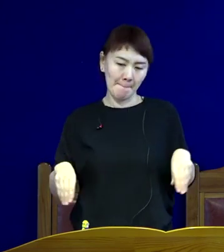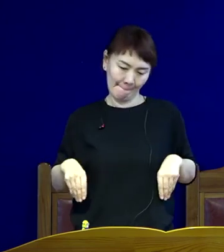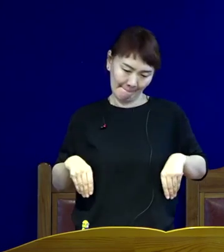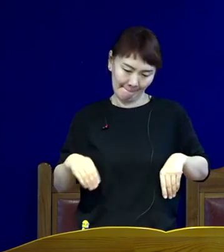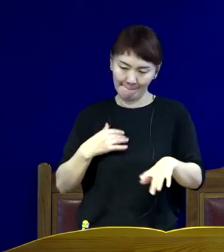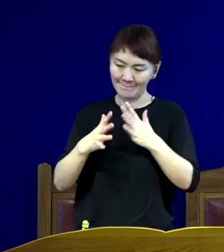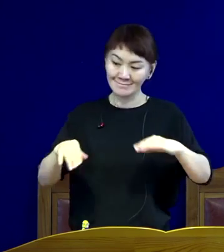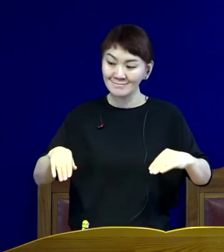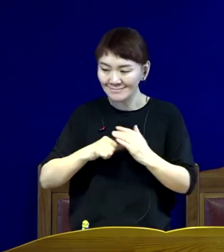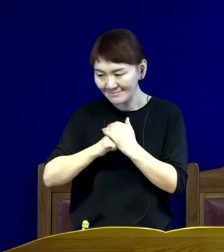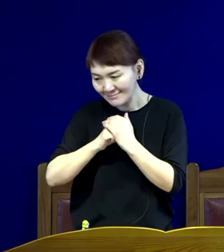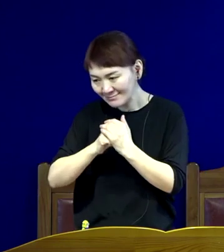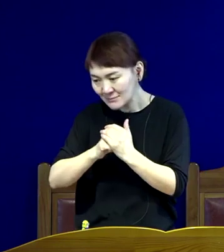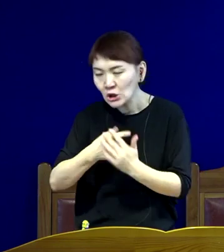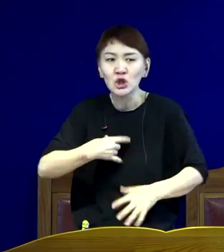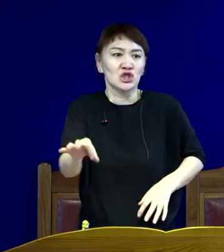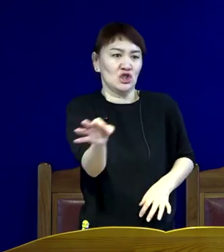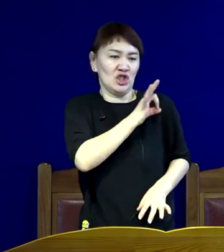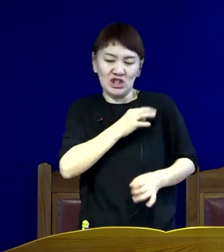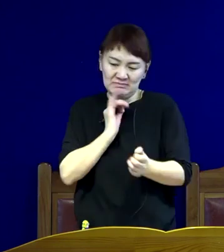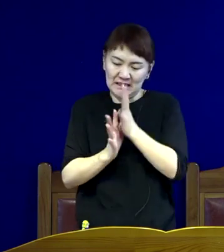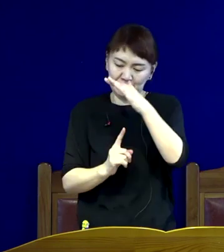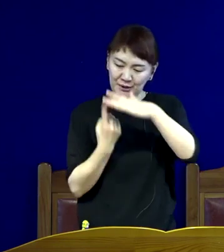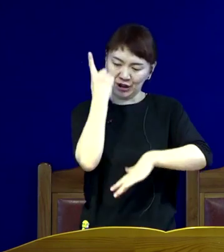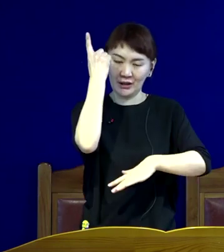байгаа. Гэхдээ хэлэхээр нөхцөл байдал